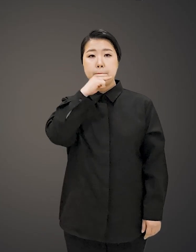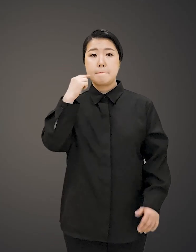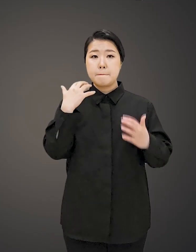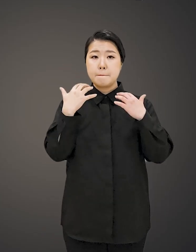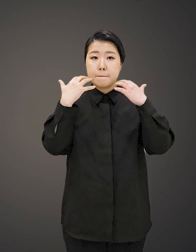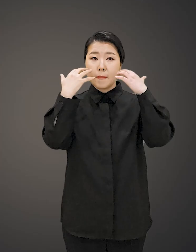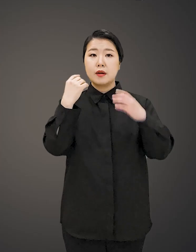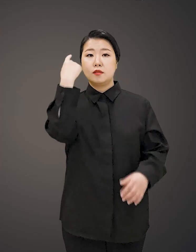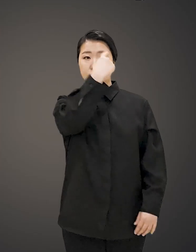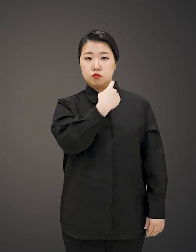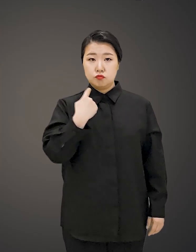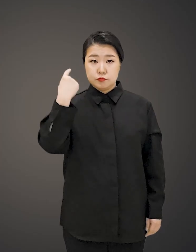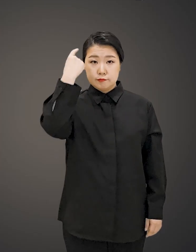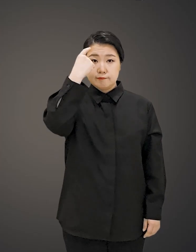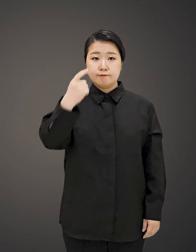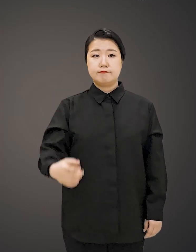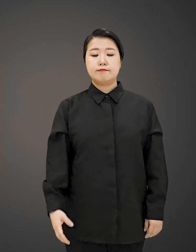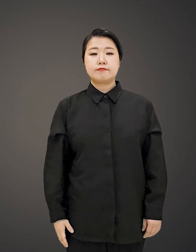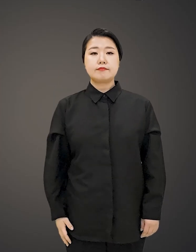발갛게 상기된 얼굴,